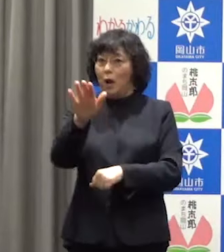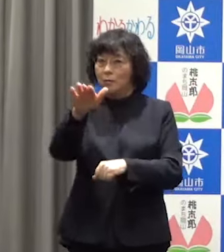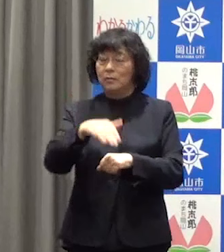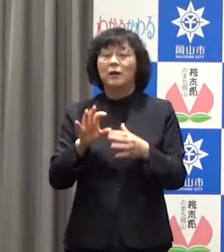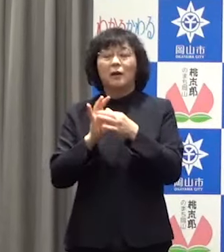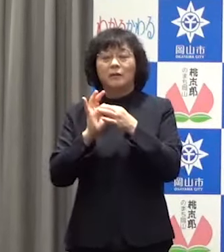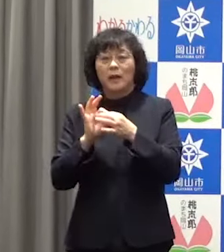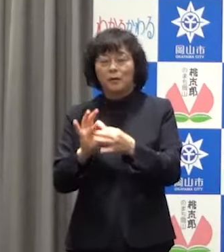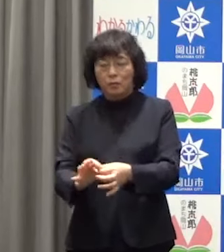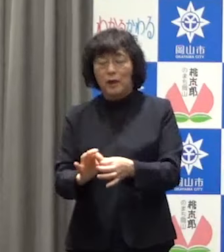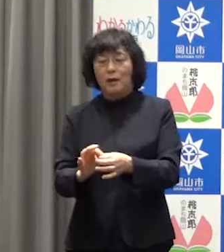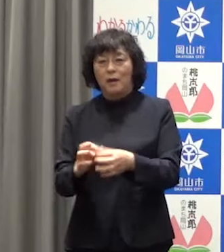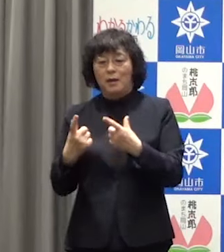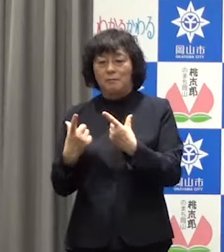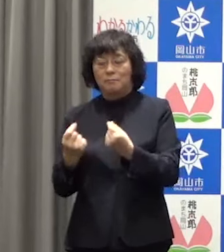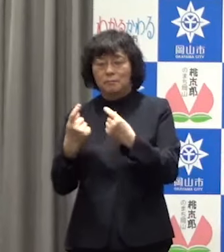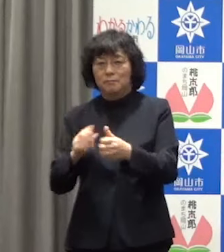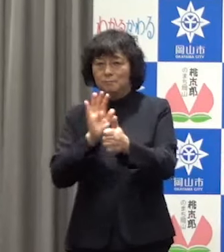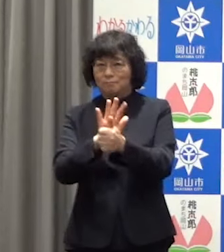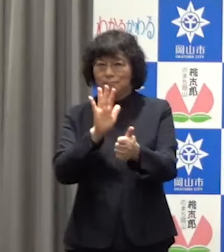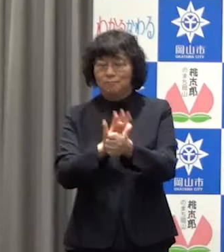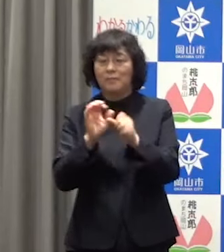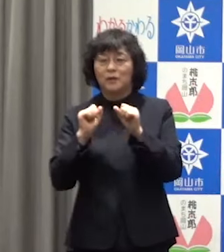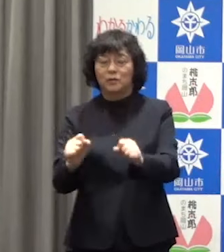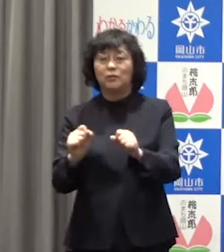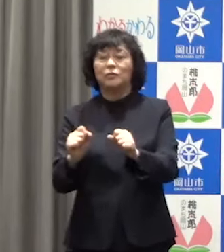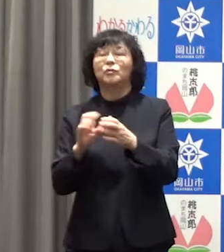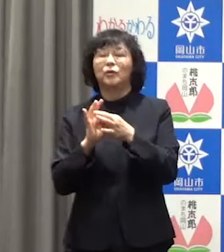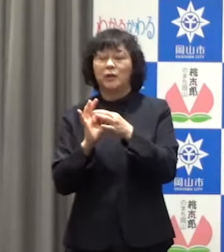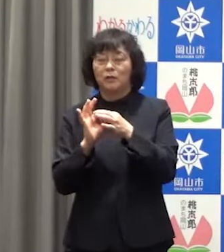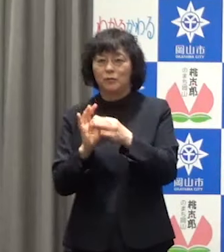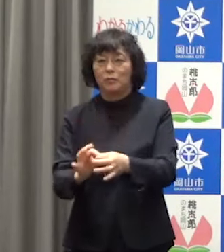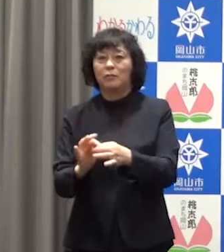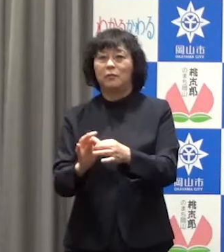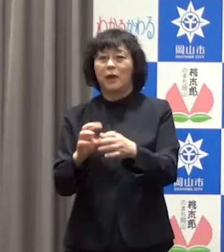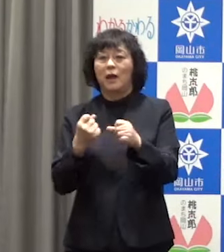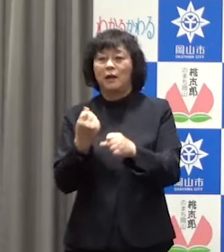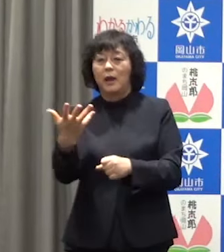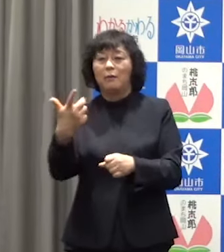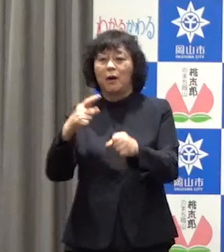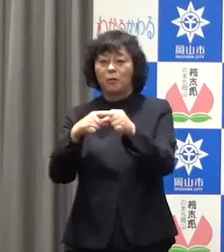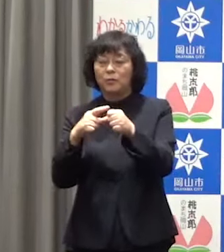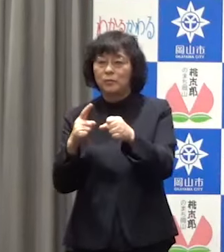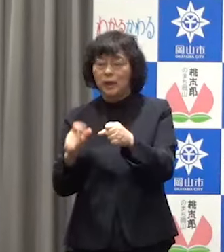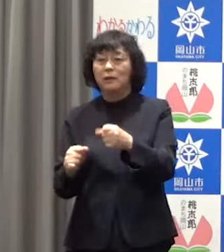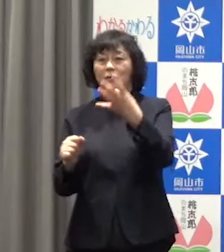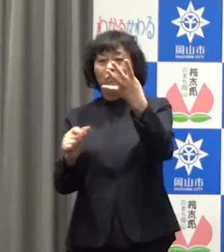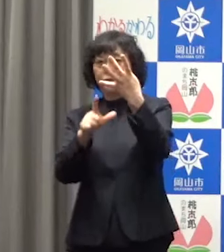しっかり支援することで、引き続き令和6年4月においても